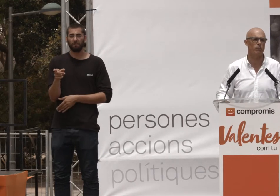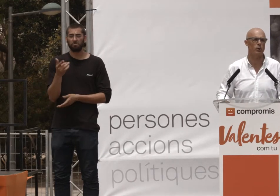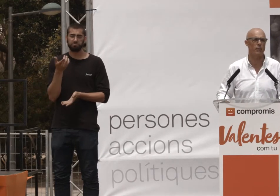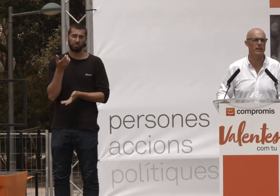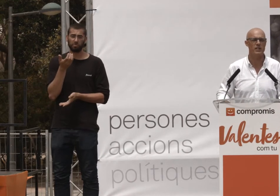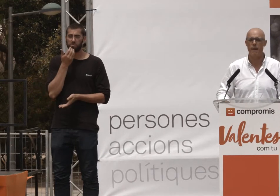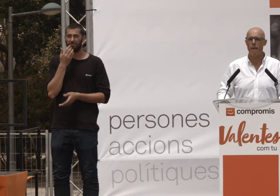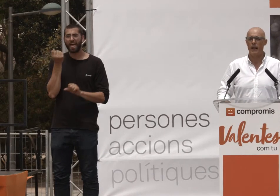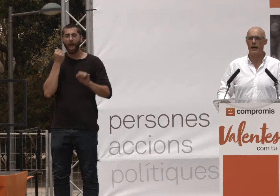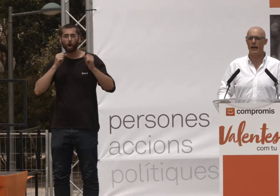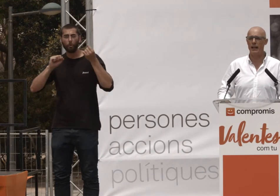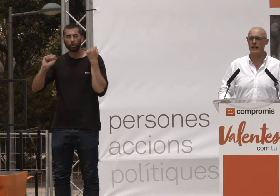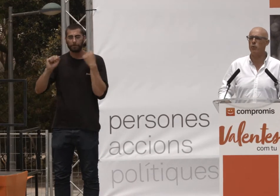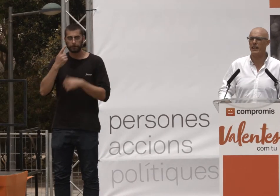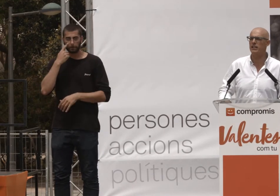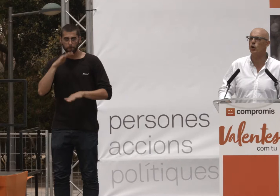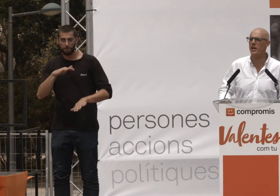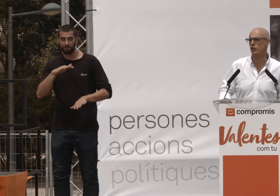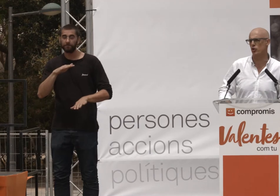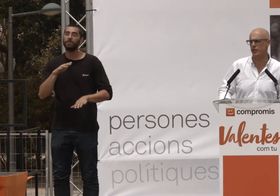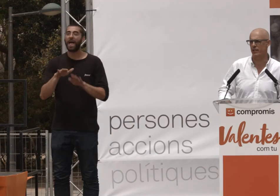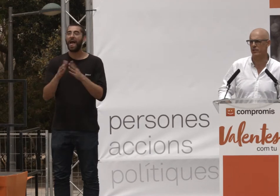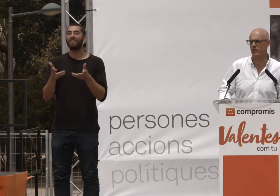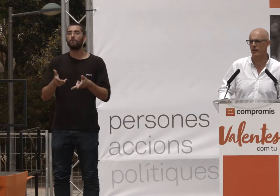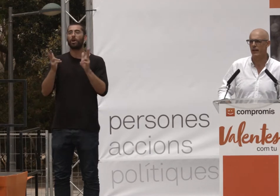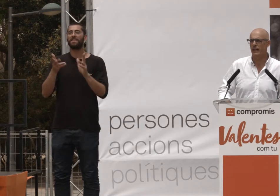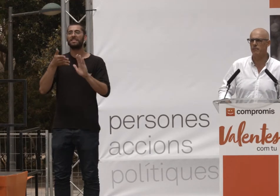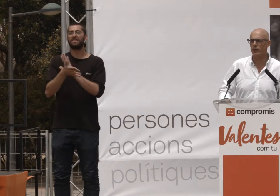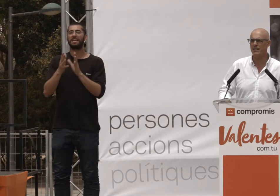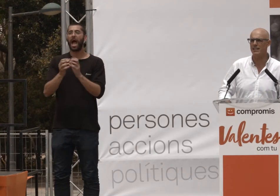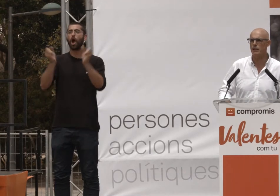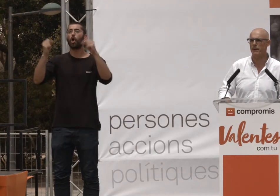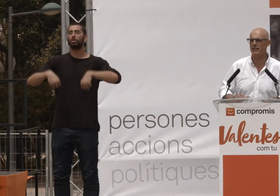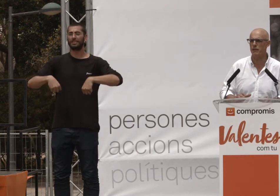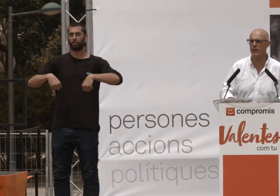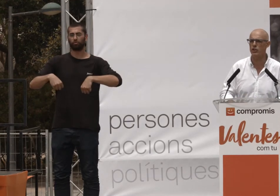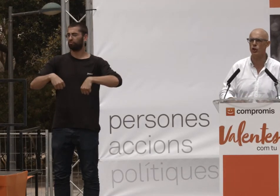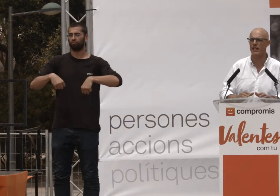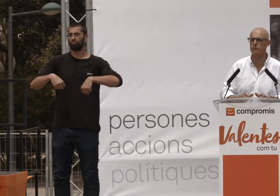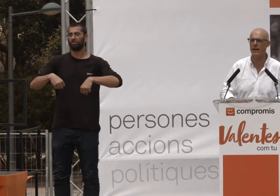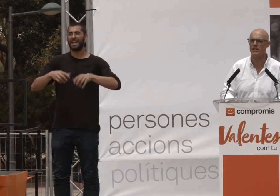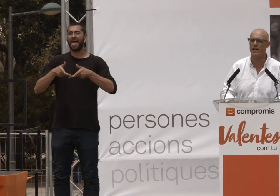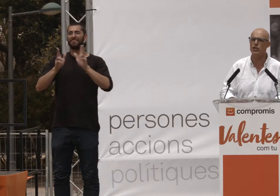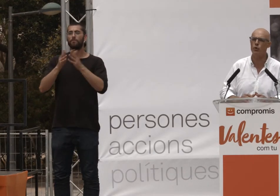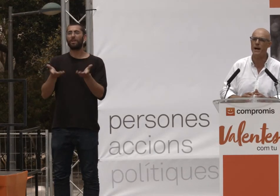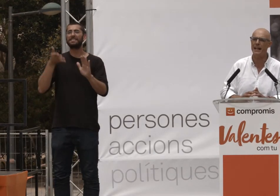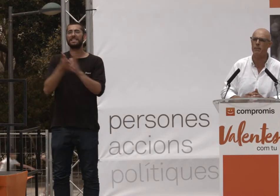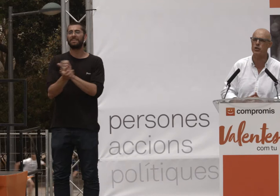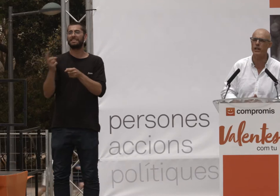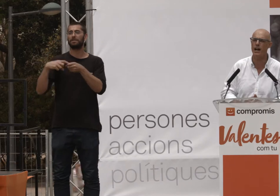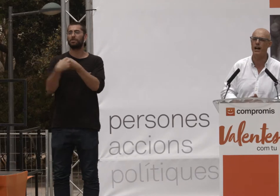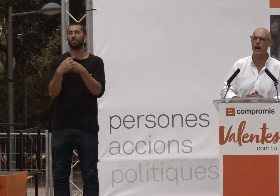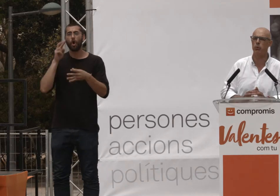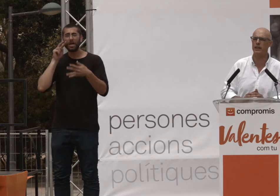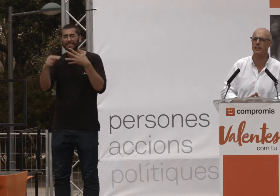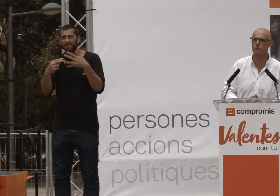determinats comportaments. La democràcia no és consens. La democràcia és participació, transparència i sumar a la